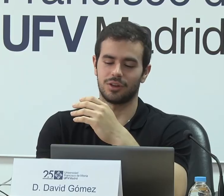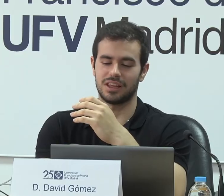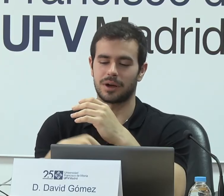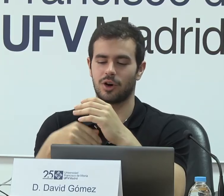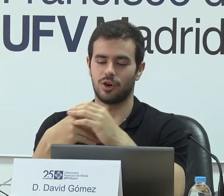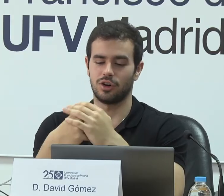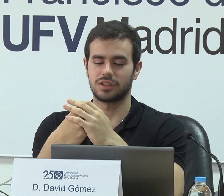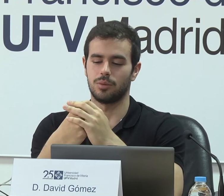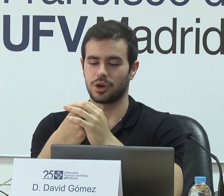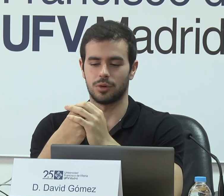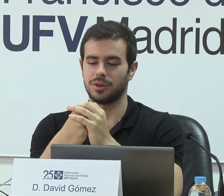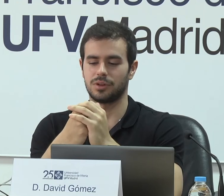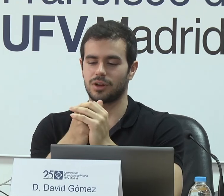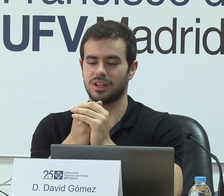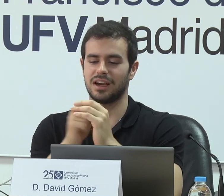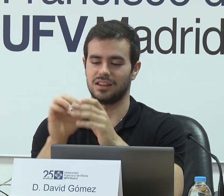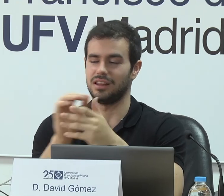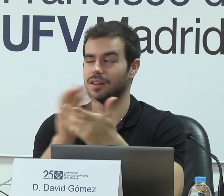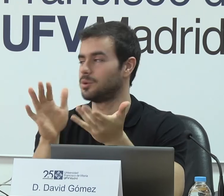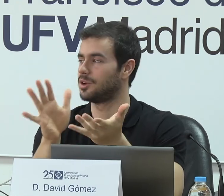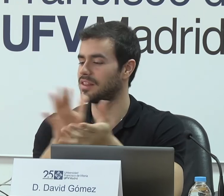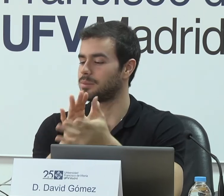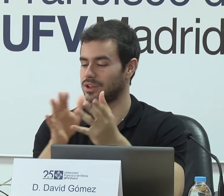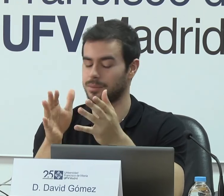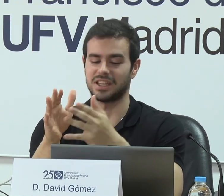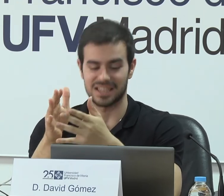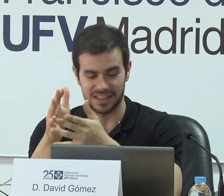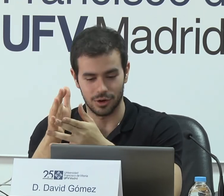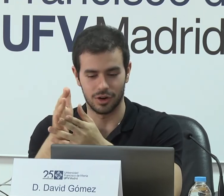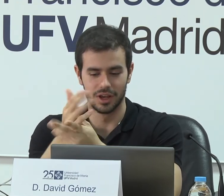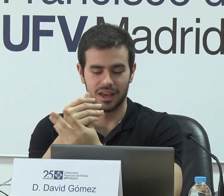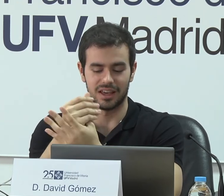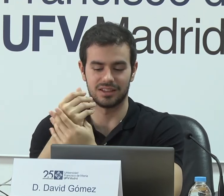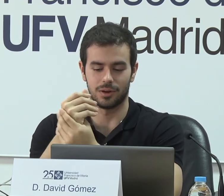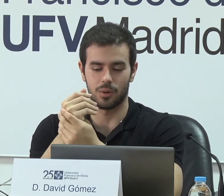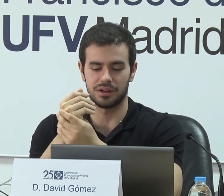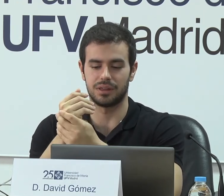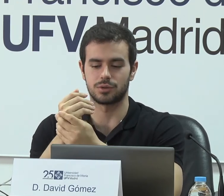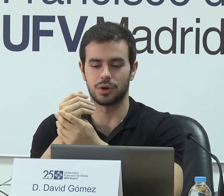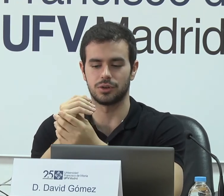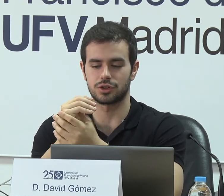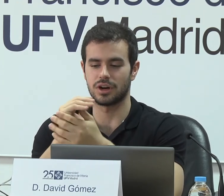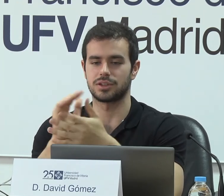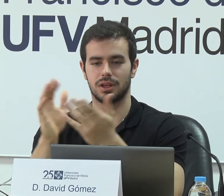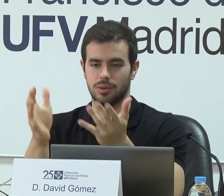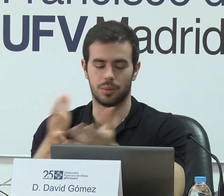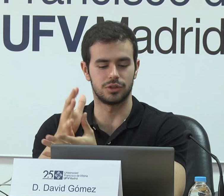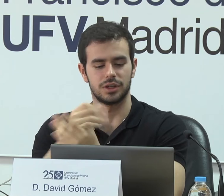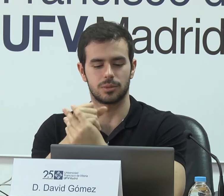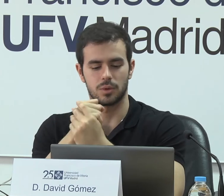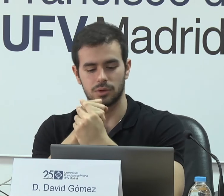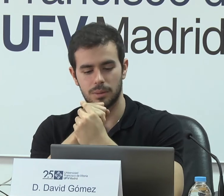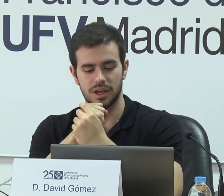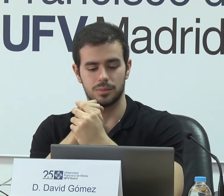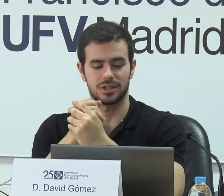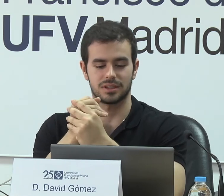de rodilla para abajo no, tengo un poquito de movimiento de rodilla y de tobillo nada, pero ya que sí que tengo cuádriceps, un poquito de psoas y un poquito de